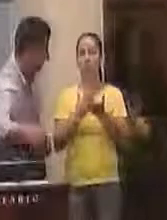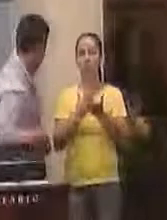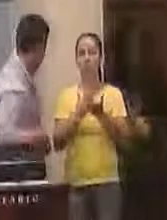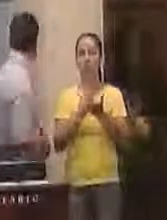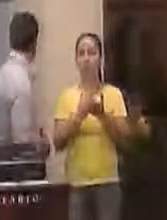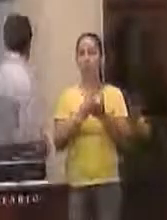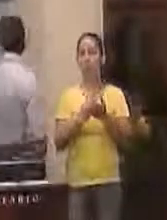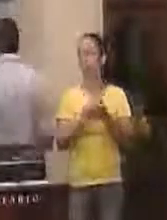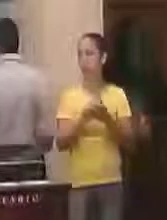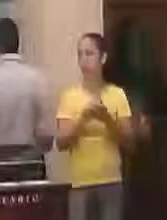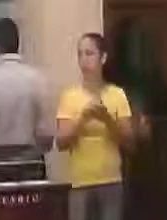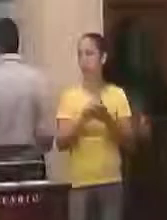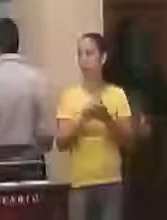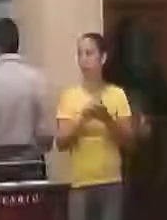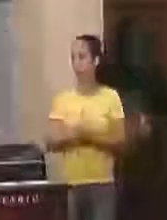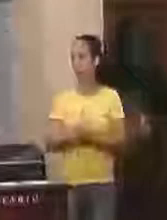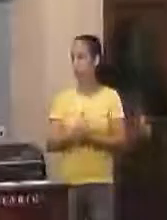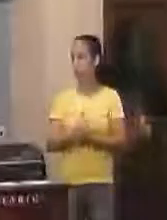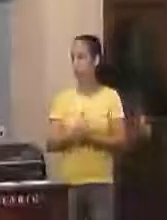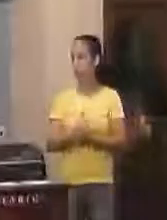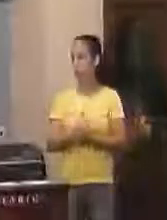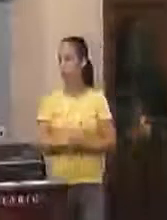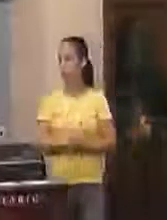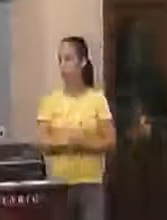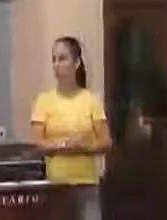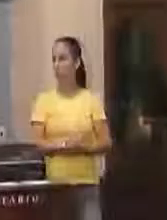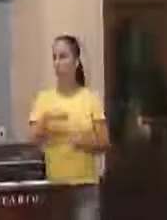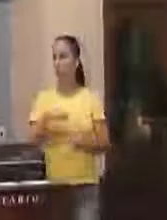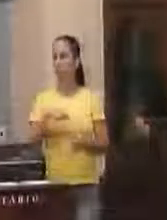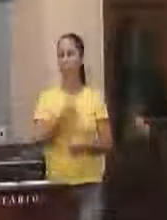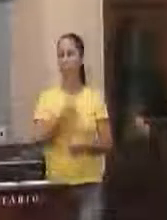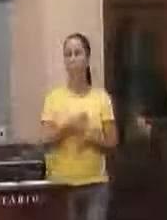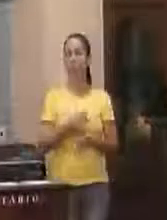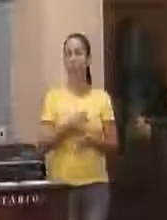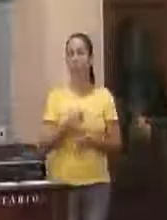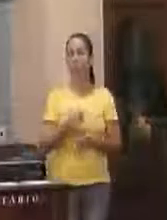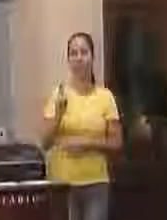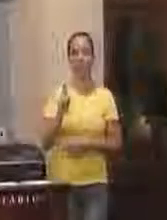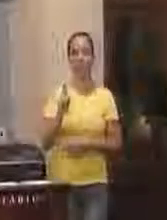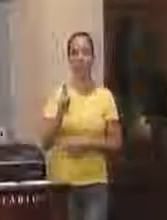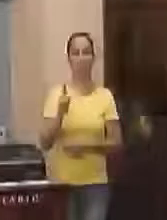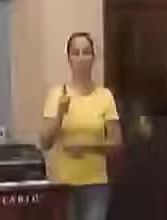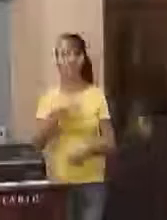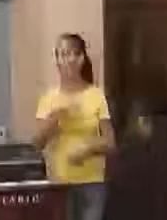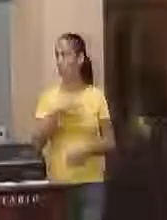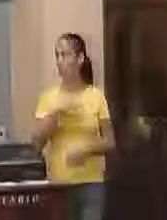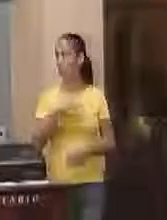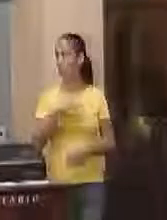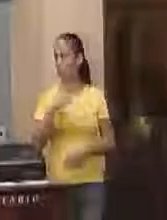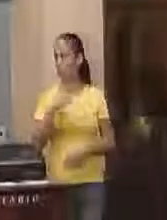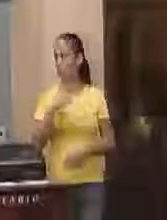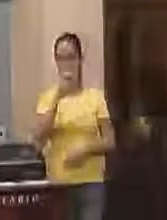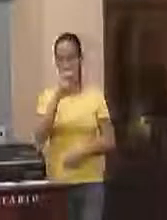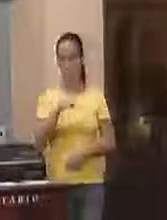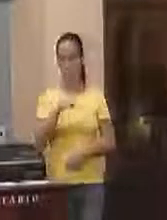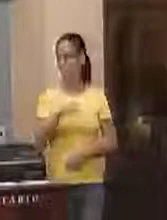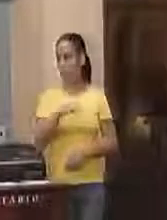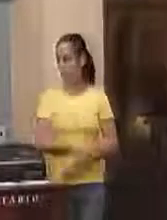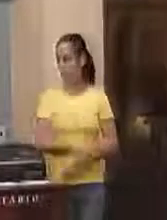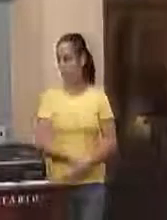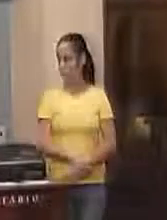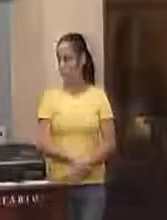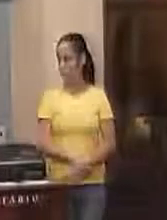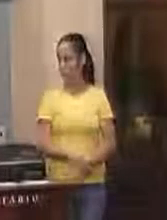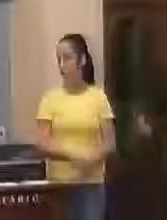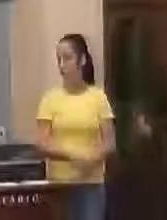as indagações dos nobres colegas. Uhum. Então, a gente vai fazer aqui, igual nós fizemos com a saúde, 5 minutos,